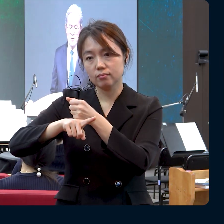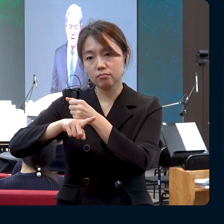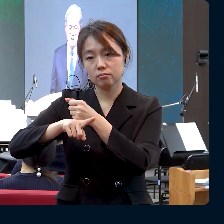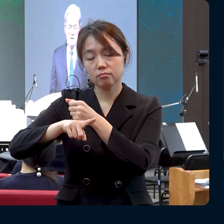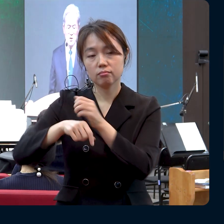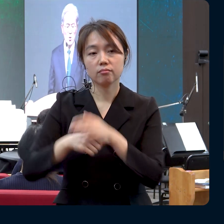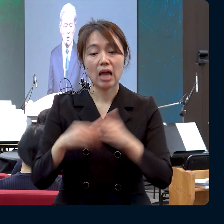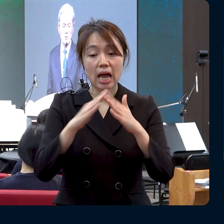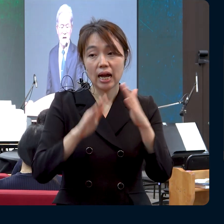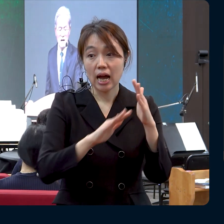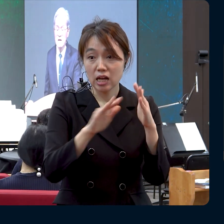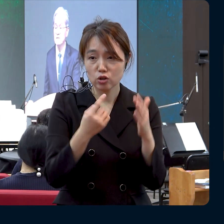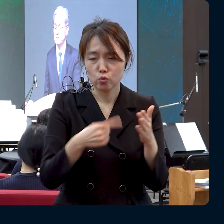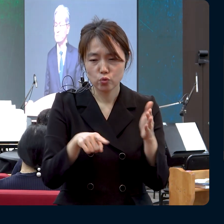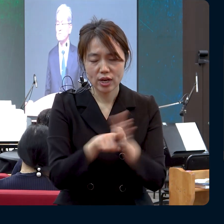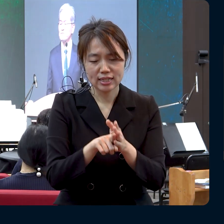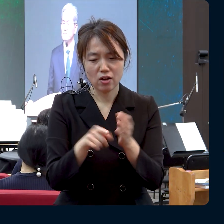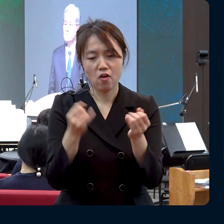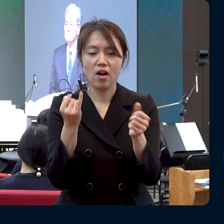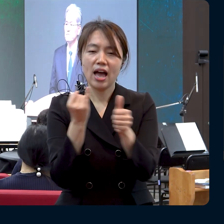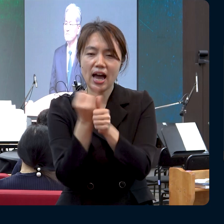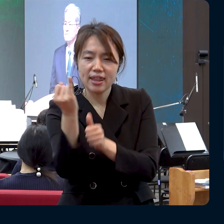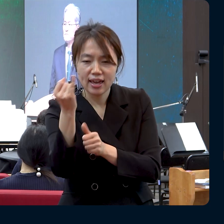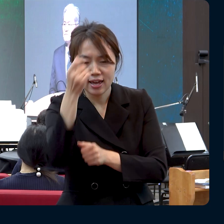가정을 위해 기도해온 아내는